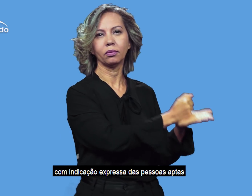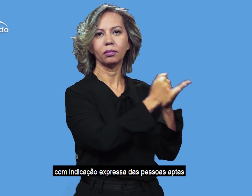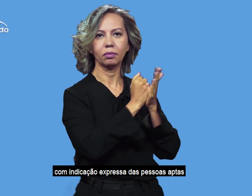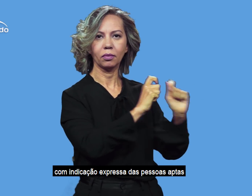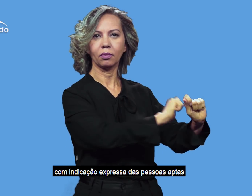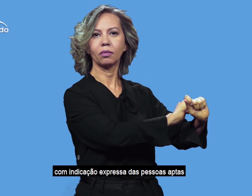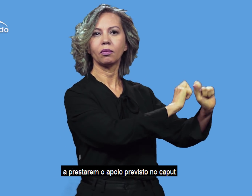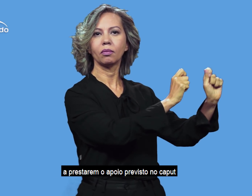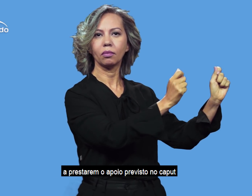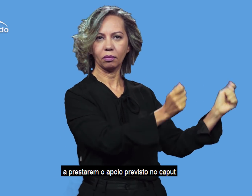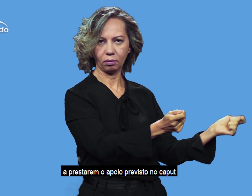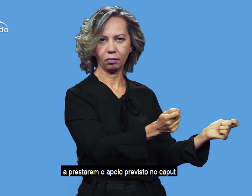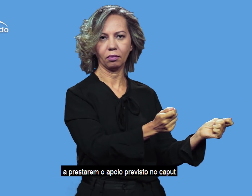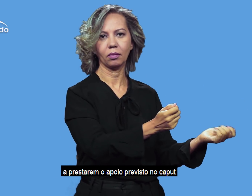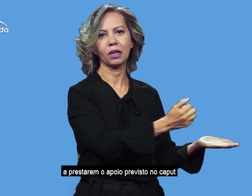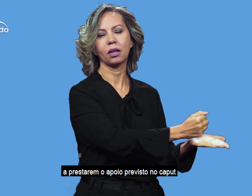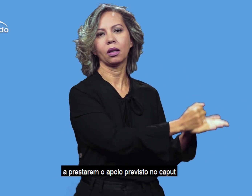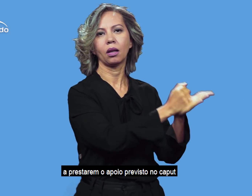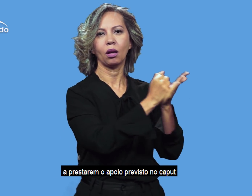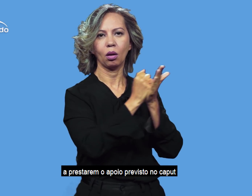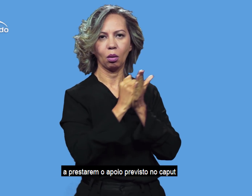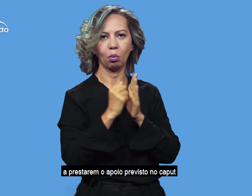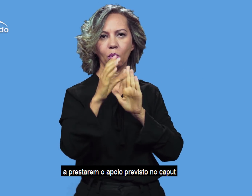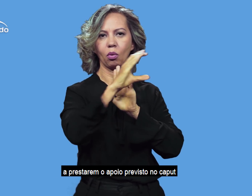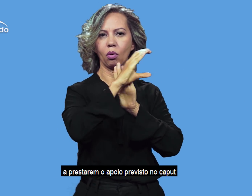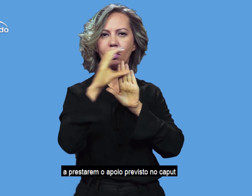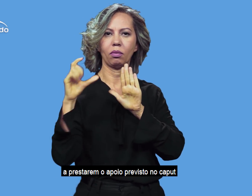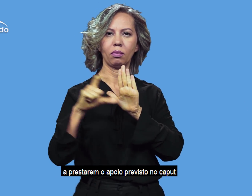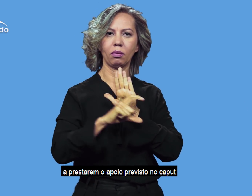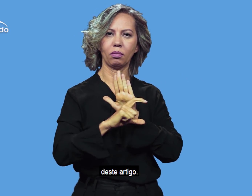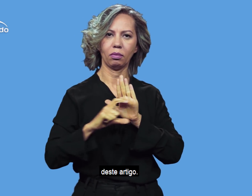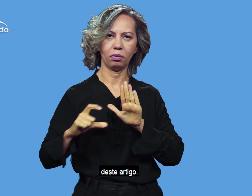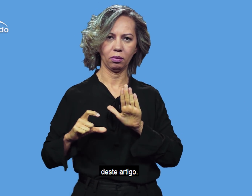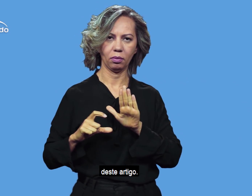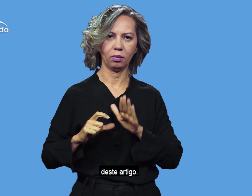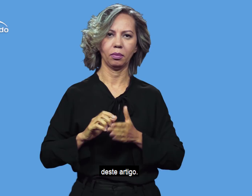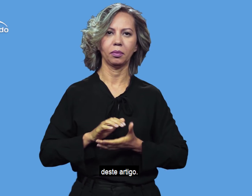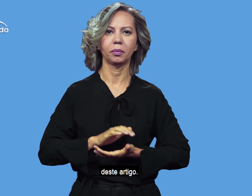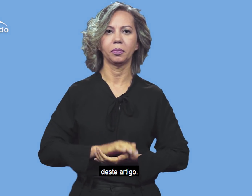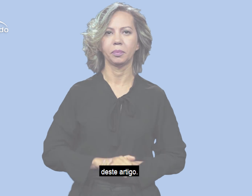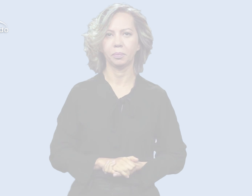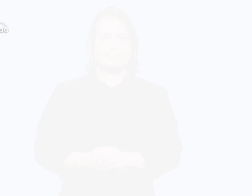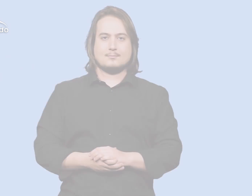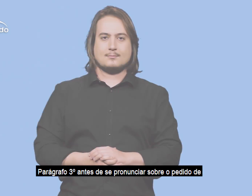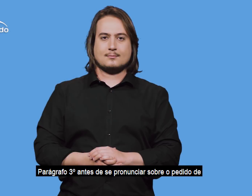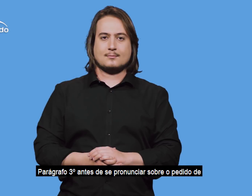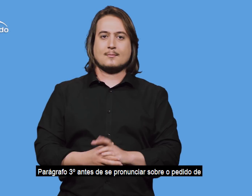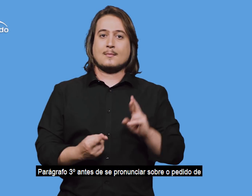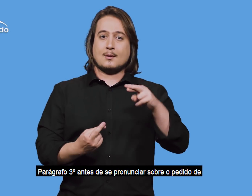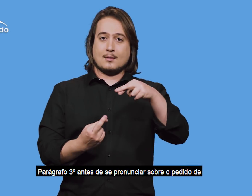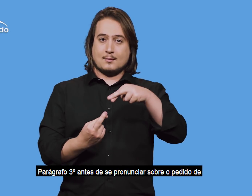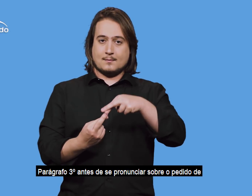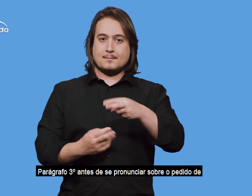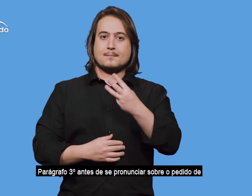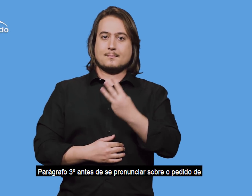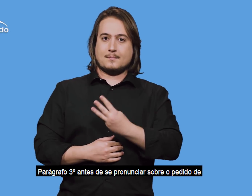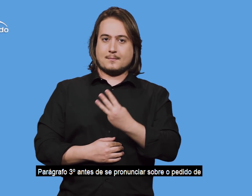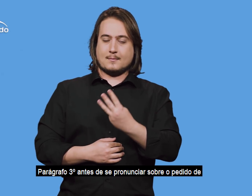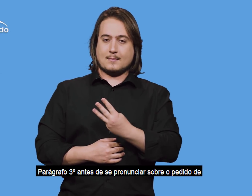aptas a prestarem o apoio previsto no caput deste artigo parágrafo 3º antes